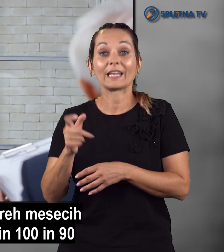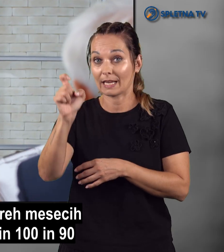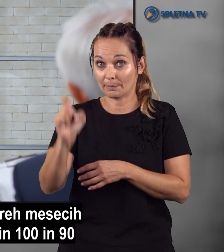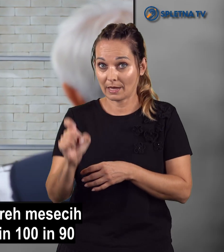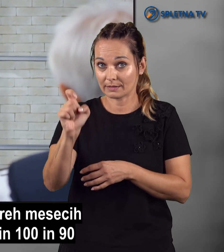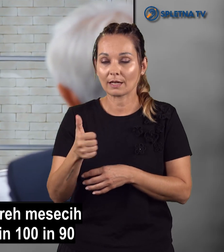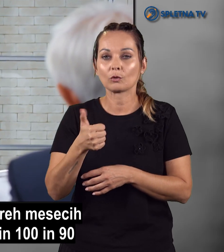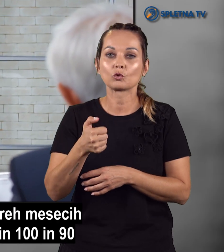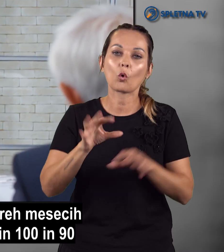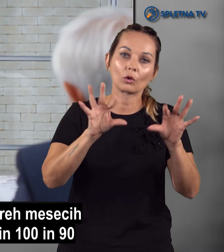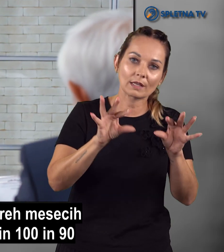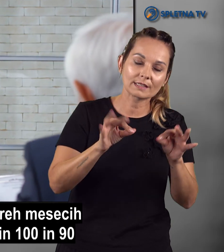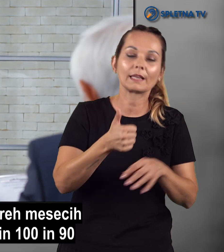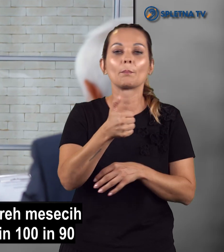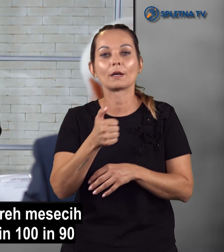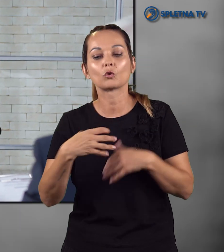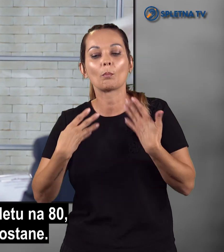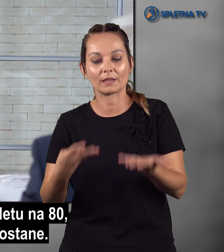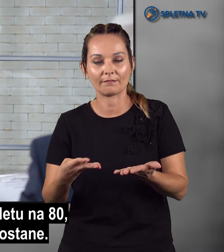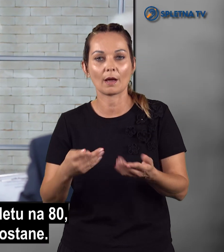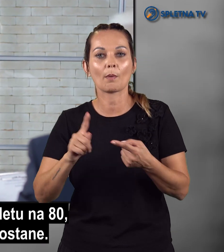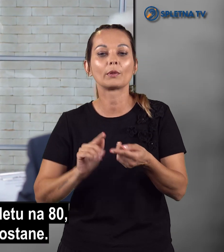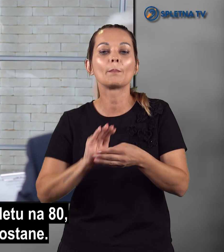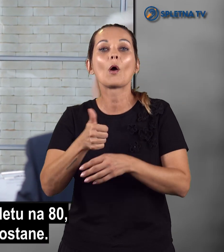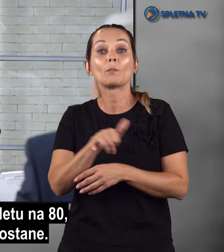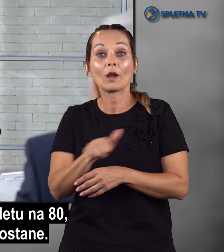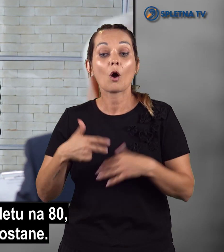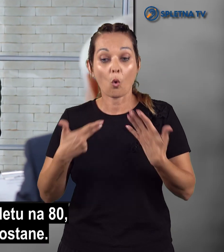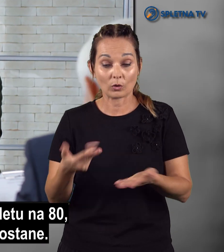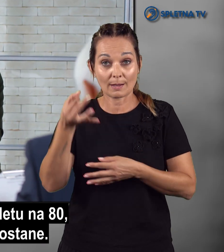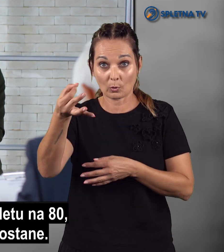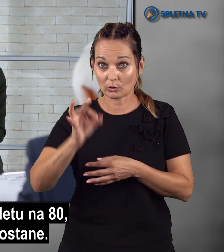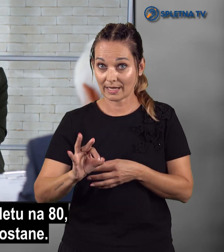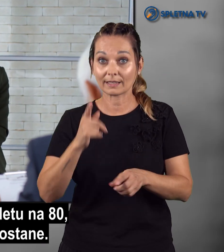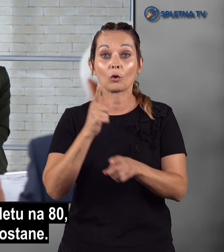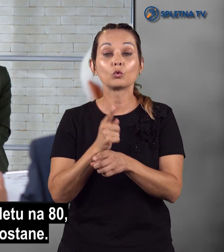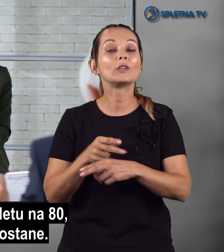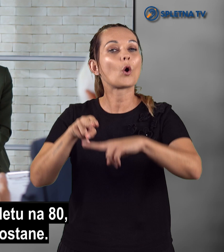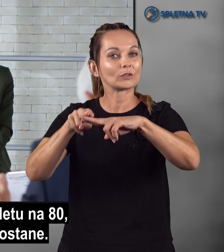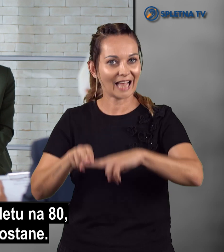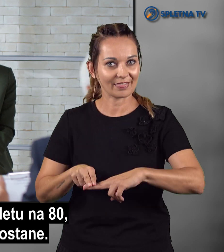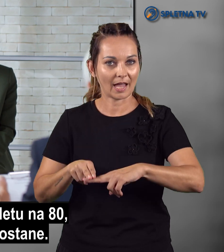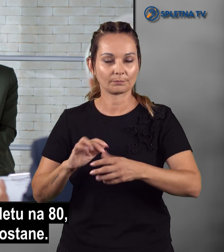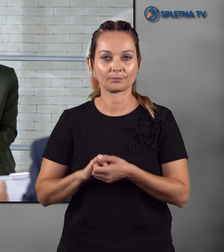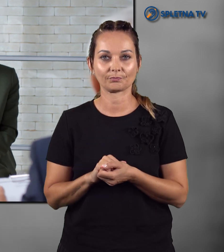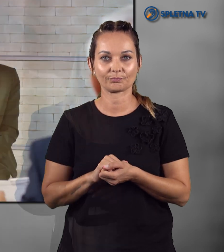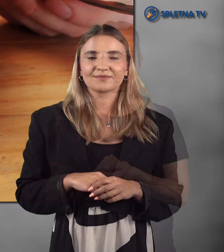3 mesecih pade na 110, pa 100, pa 90 in po enem letu na 80%, kjer tudi ostane.